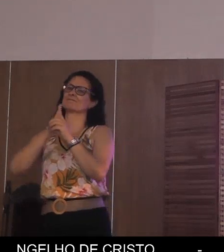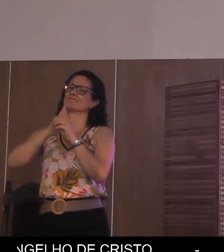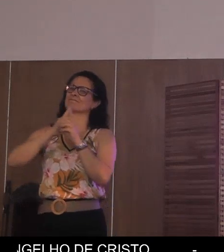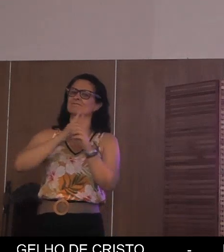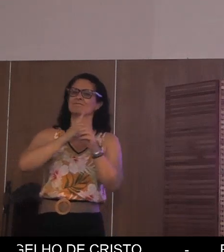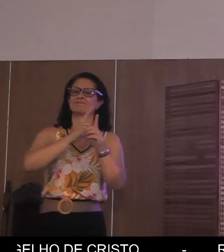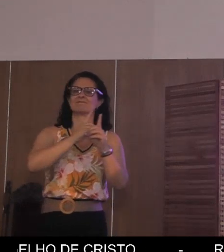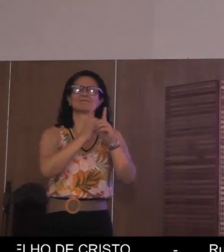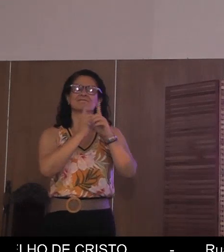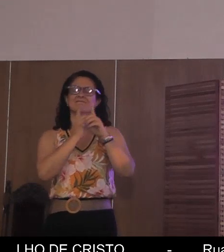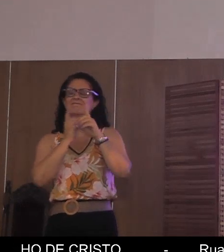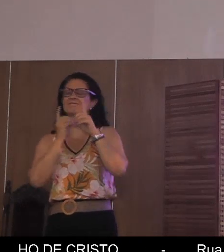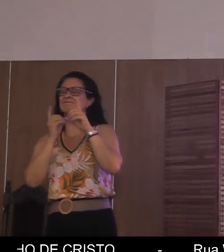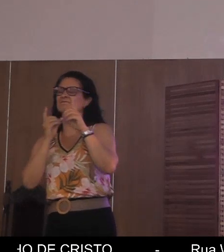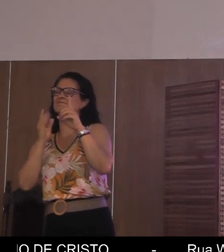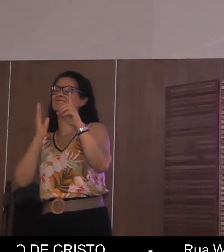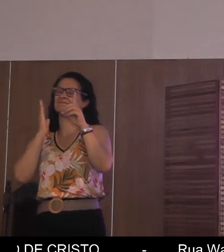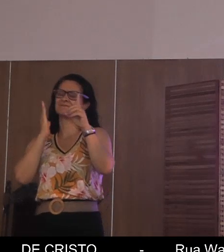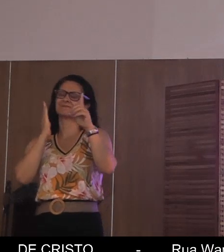também sei